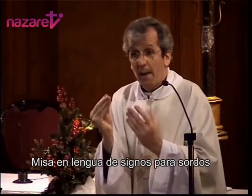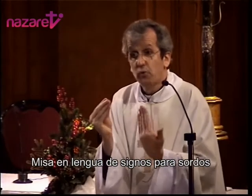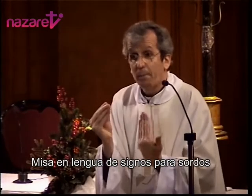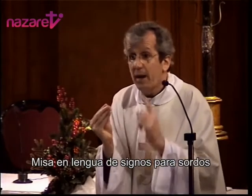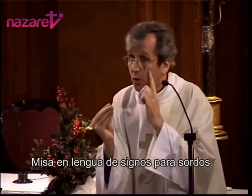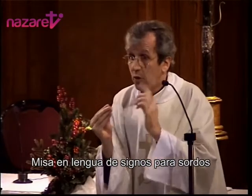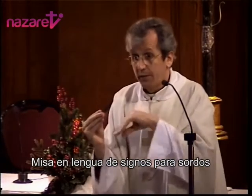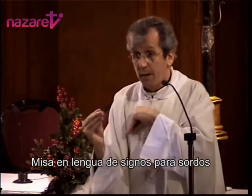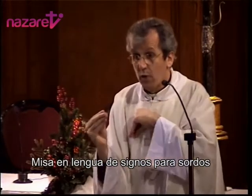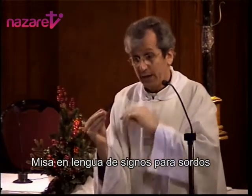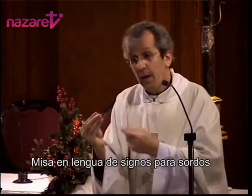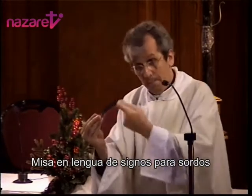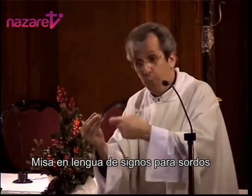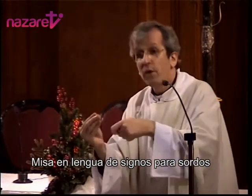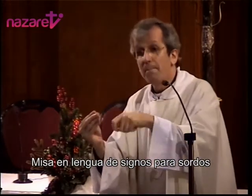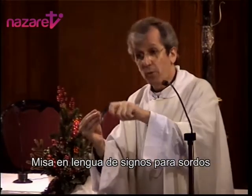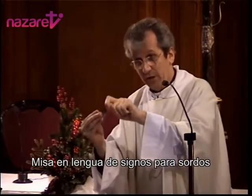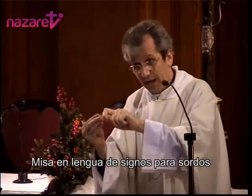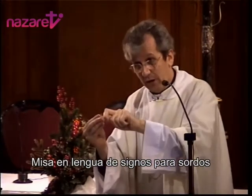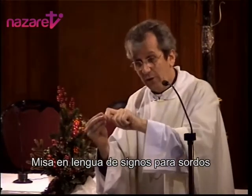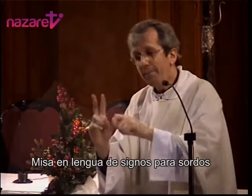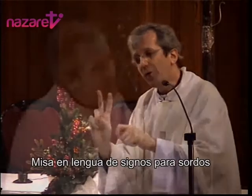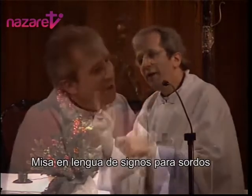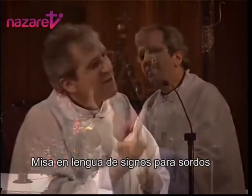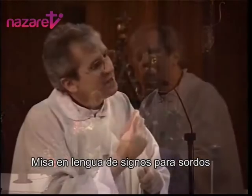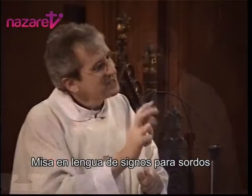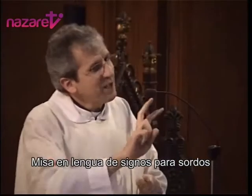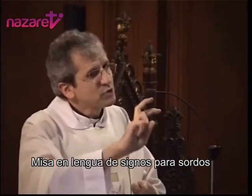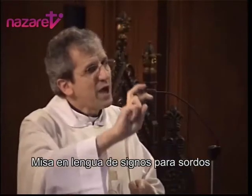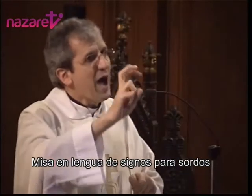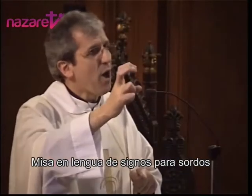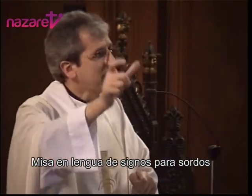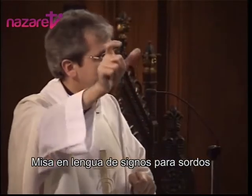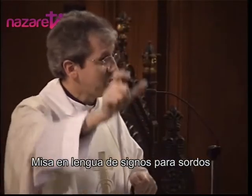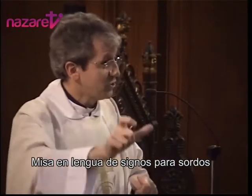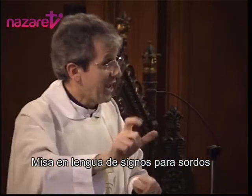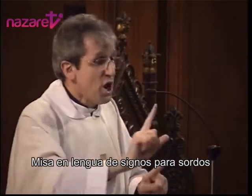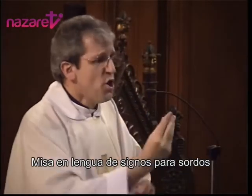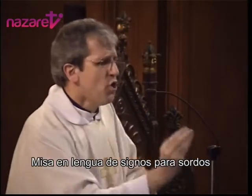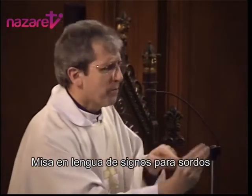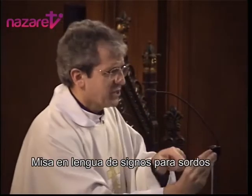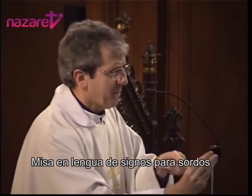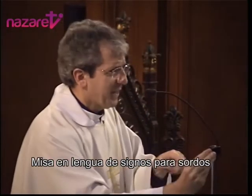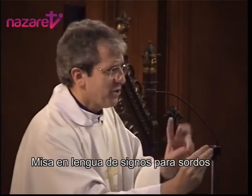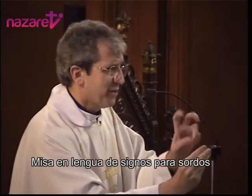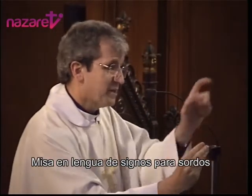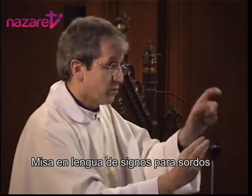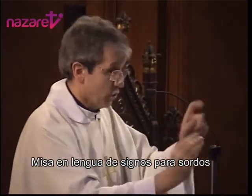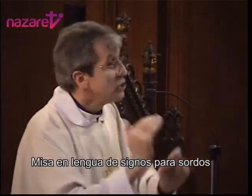punto peligro de muerte, pueden bautizarlo, pero necesitamos a otra persona, no por ser pequeño necesitamos, sino